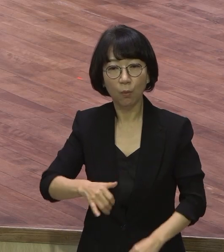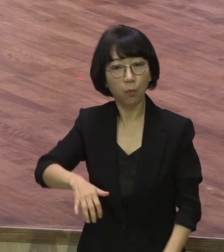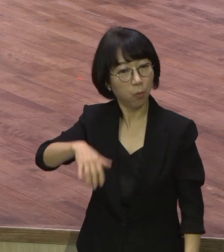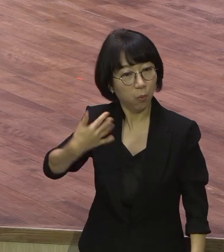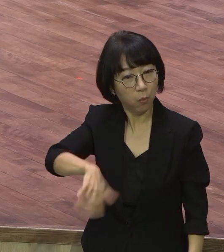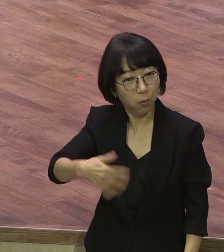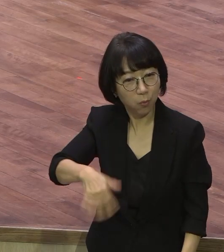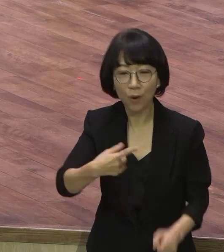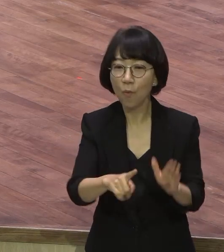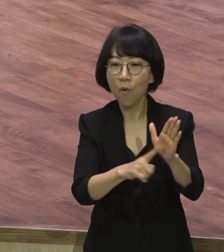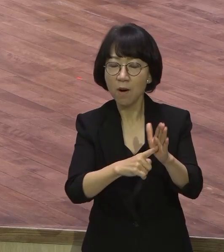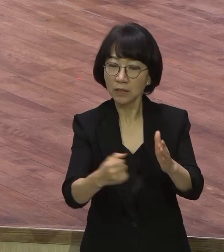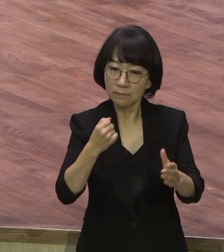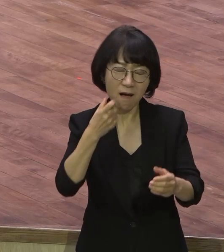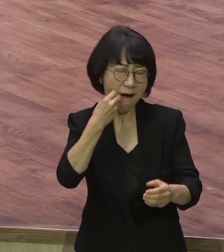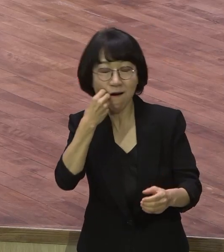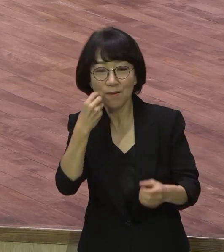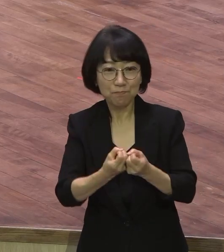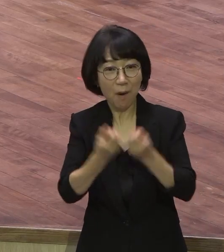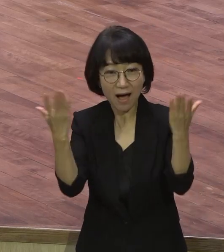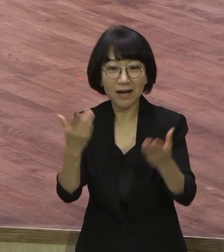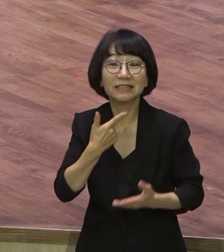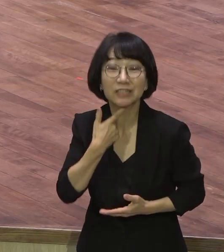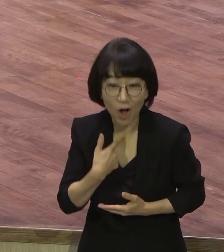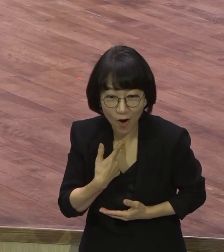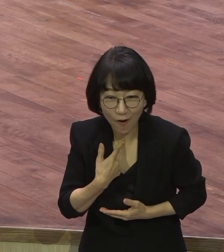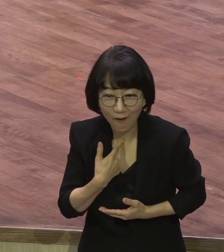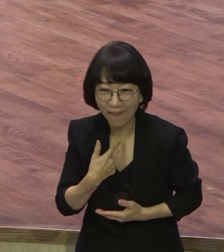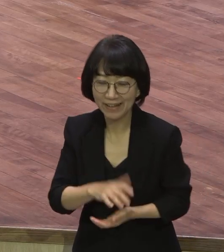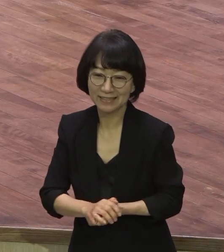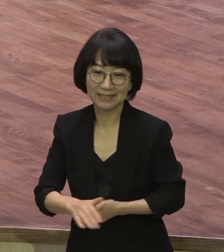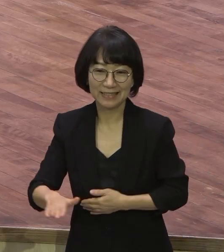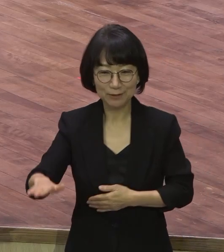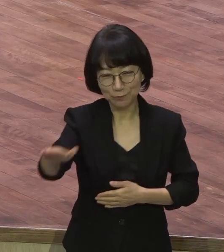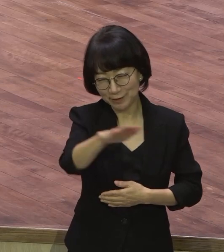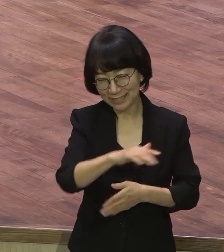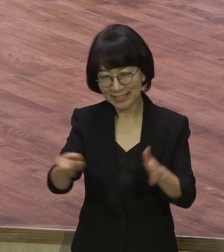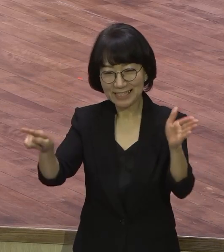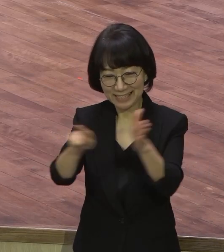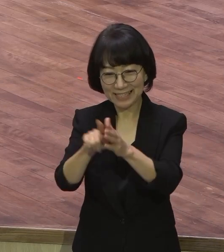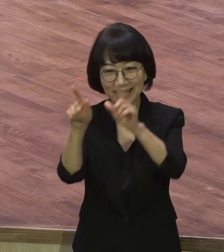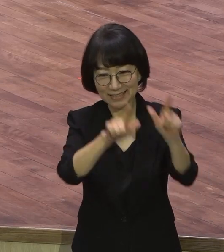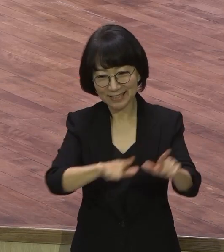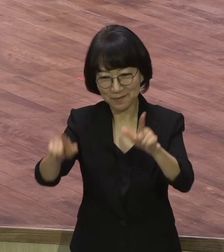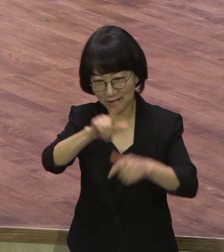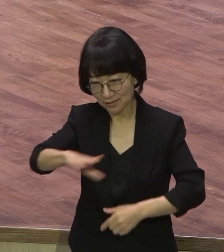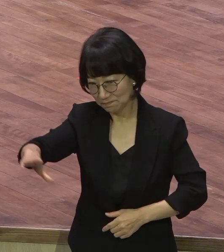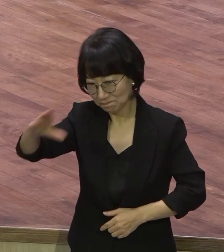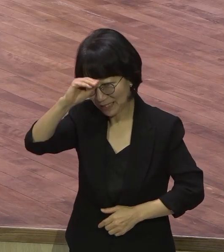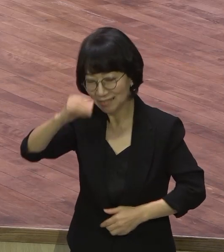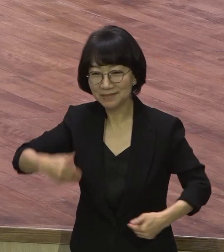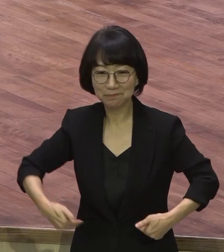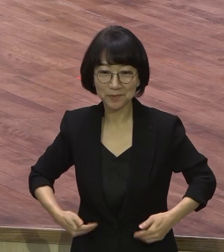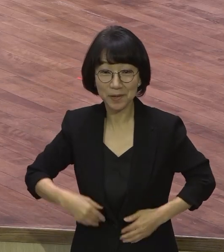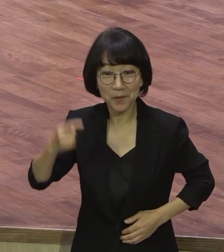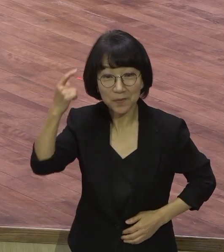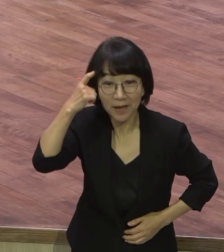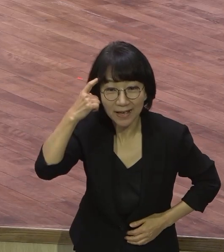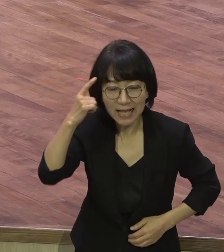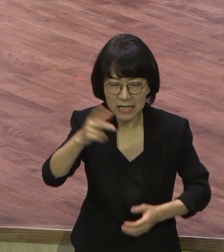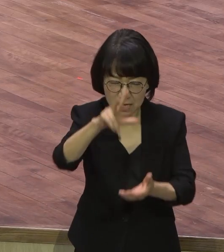싶다니까 그래도 갑니다. 성대 여러분 우리 신앙생활이 이래야 됩니다. 어떤 문제와 사건이 온다고 해도